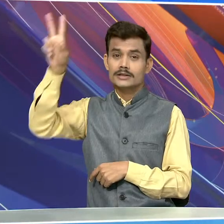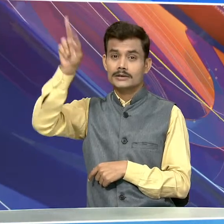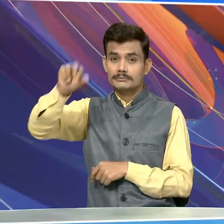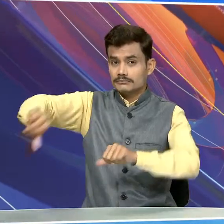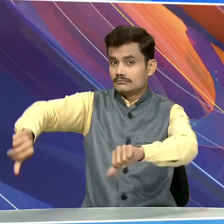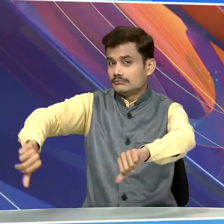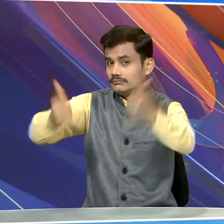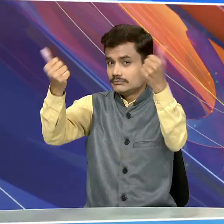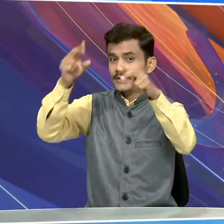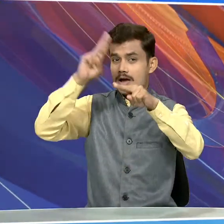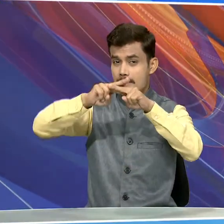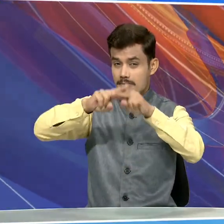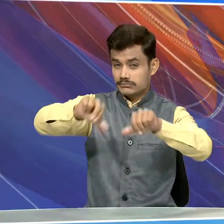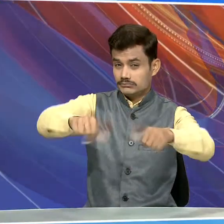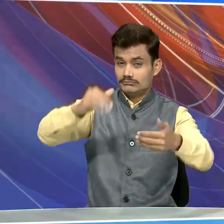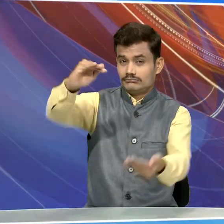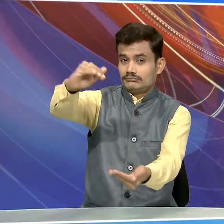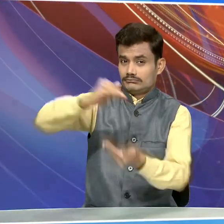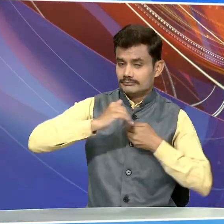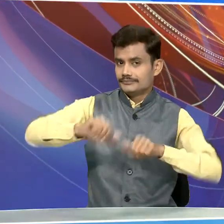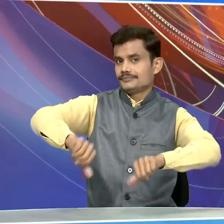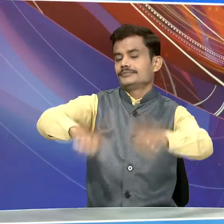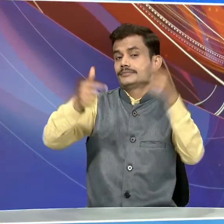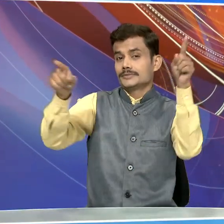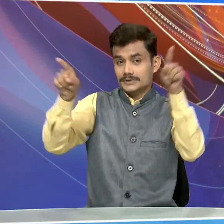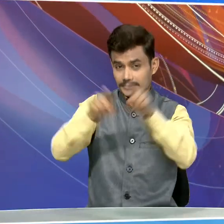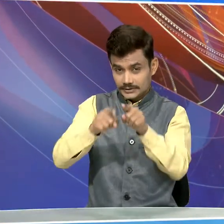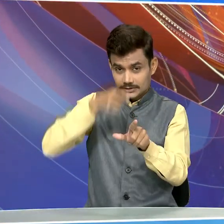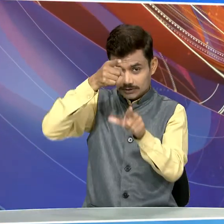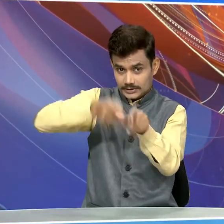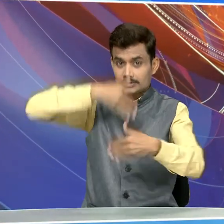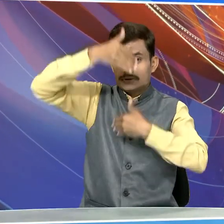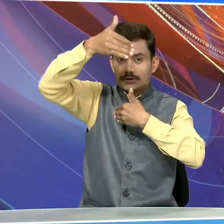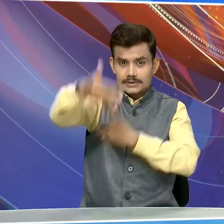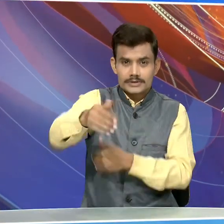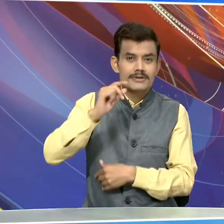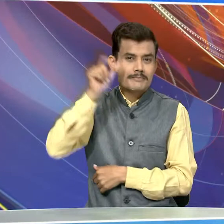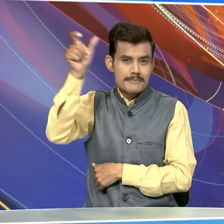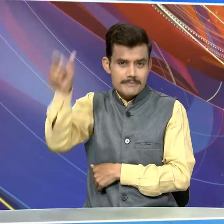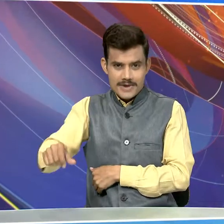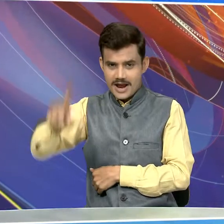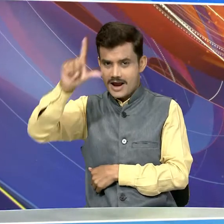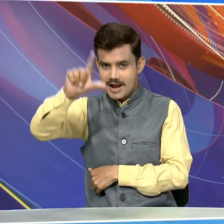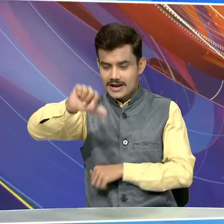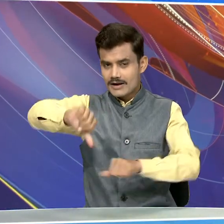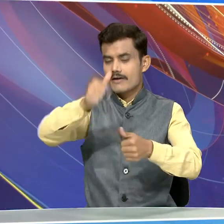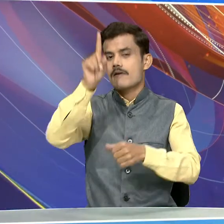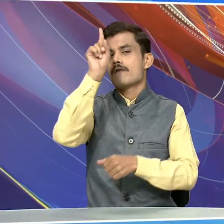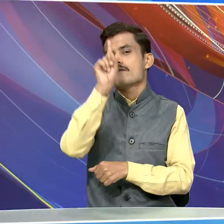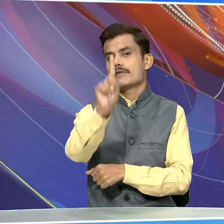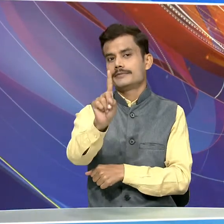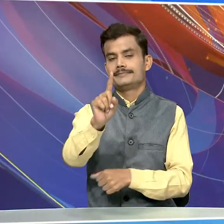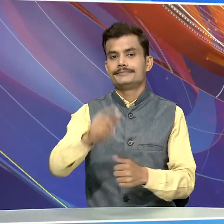21-18, 22-20 से जीतकर खिताब अपने नाम किया। ये सत्र में लक्ष्य का पहला खिताब है।